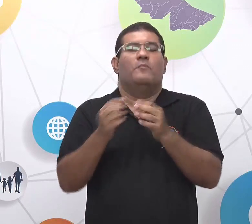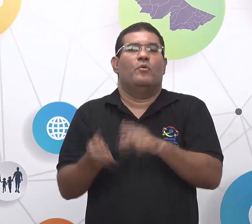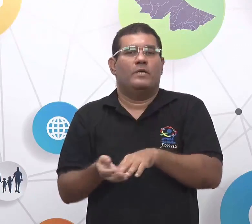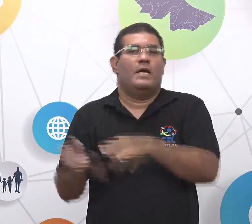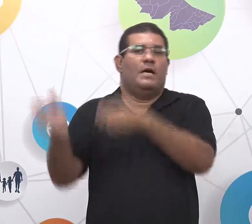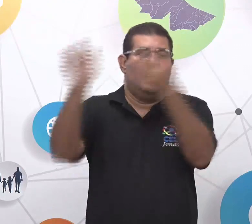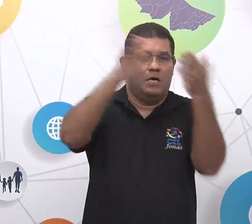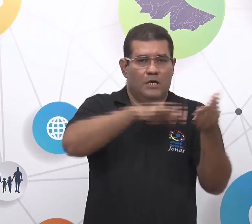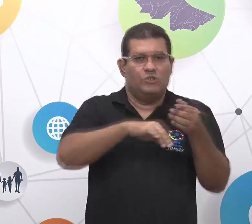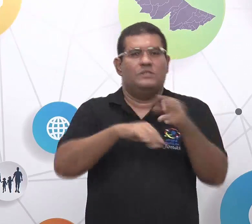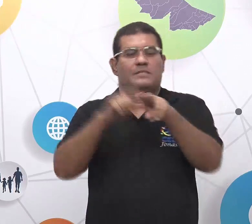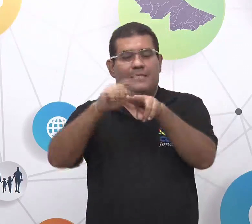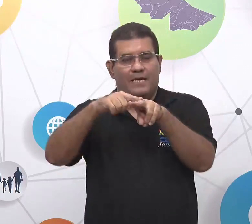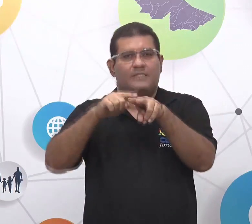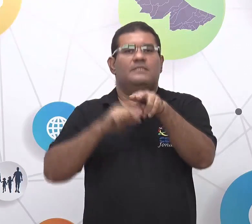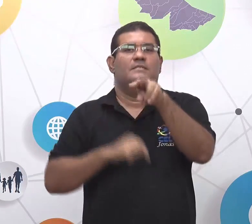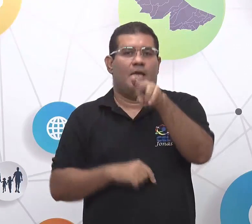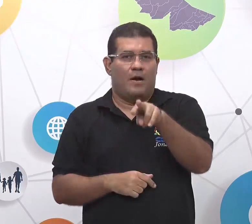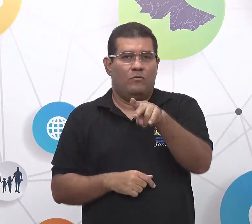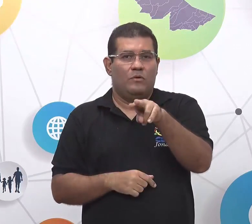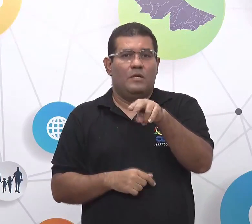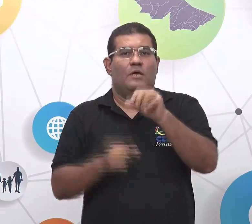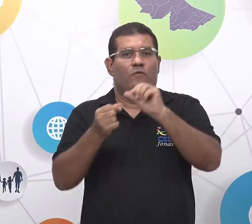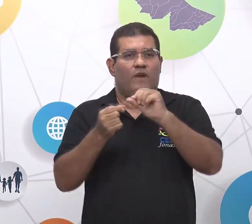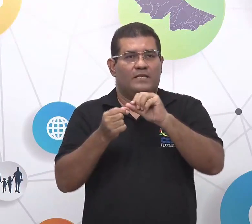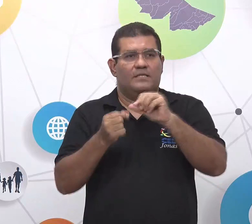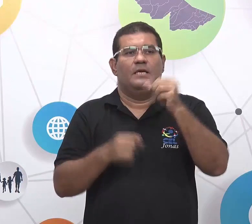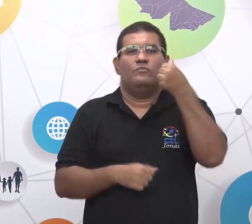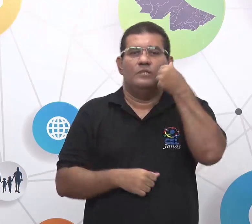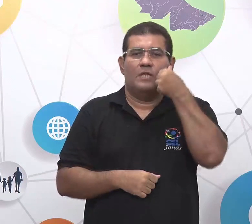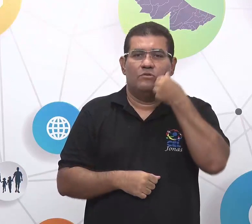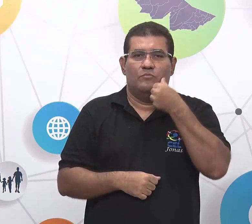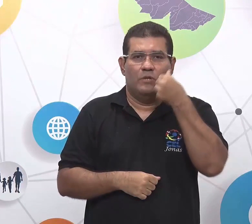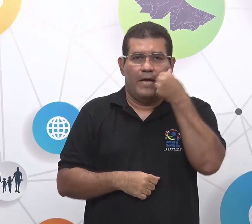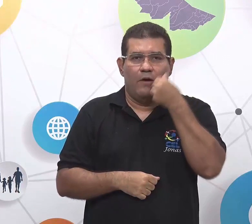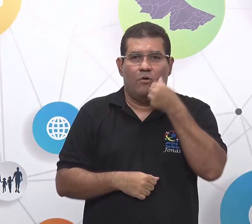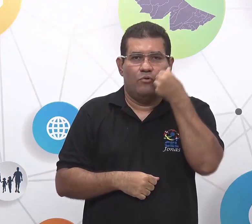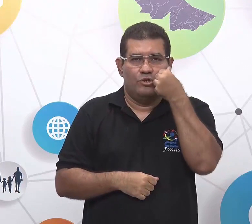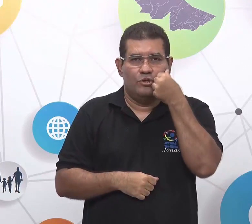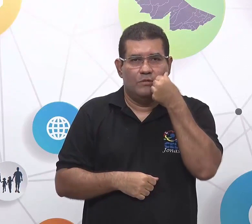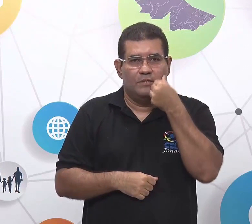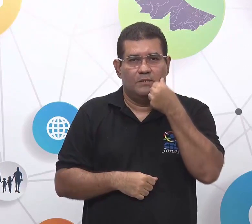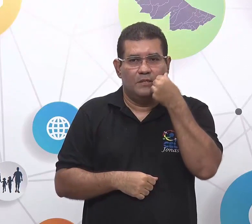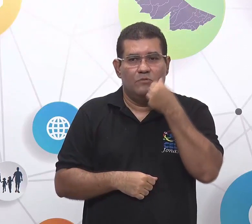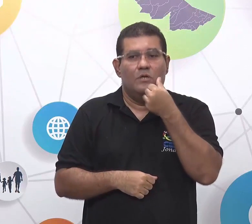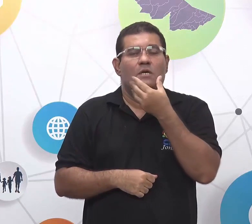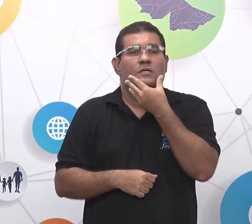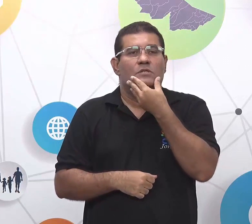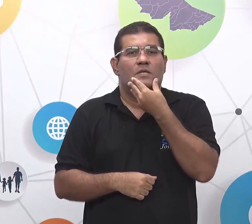porque antes desse sinal eu vou fazer o sinal de mulher é o rostinho lisinho e